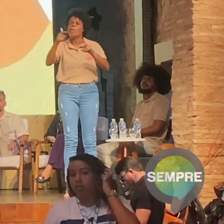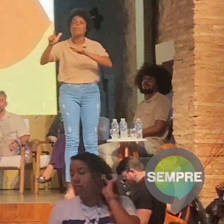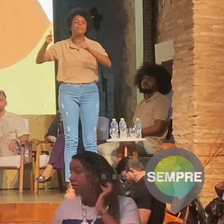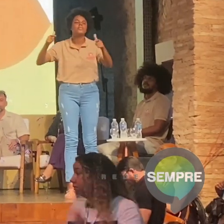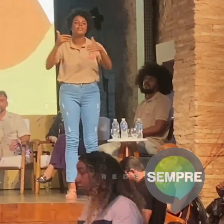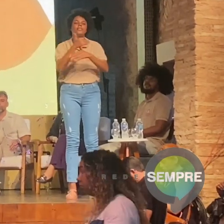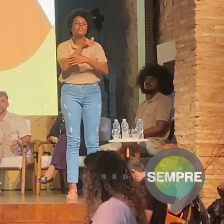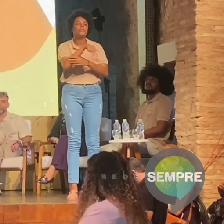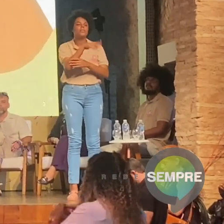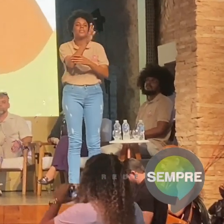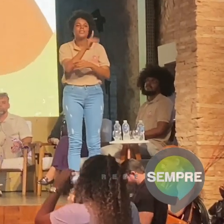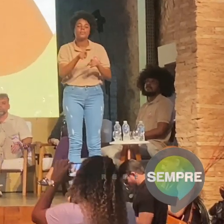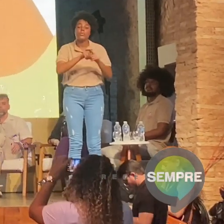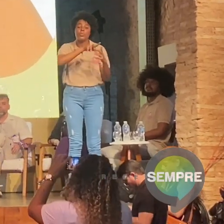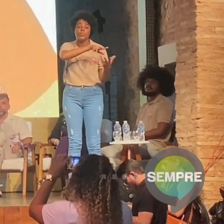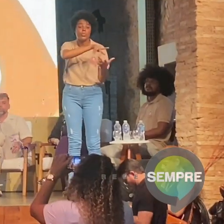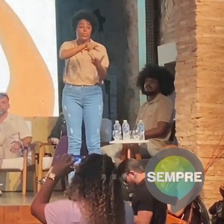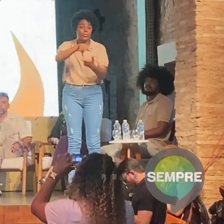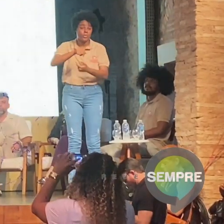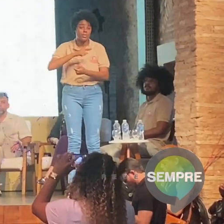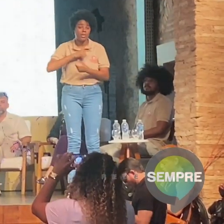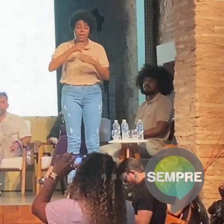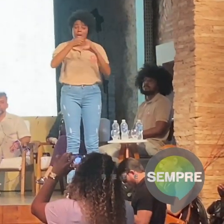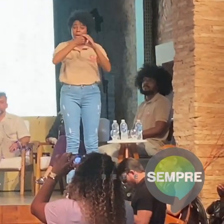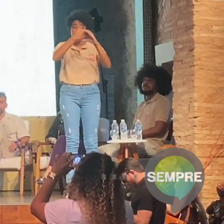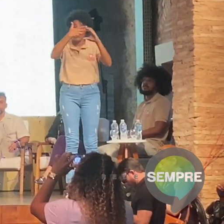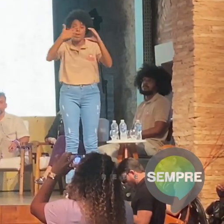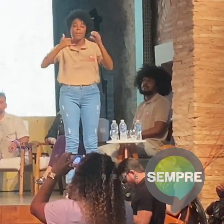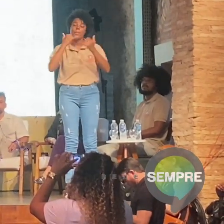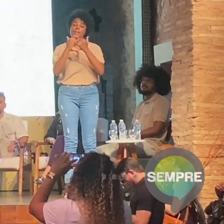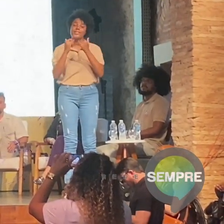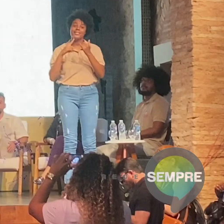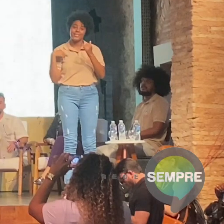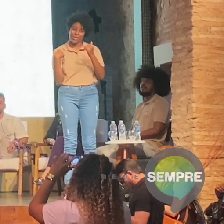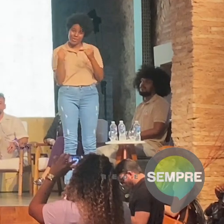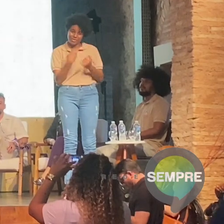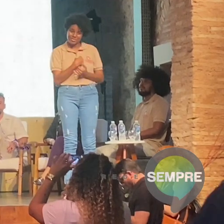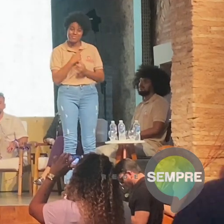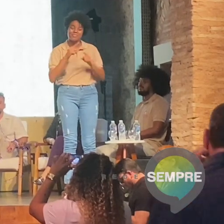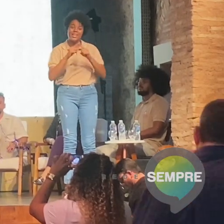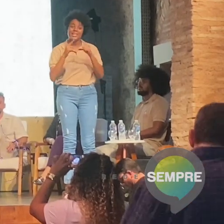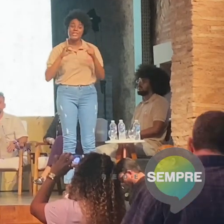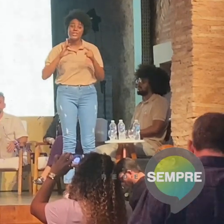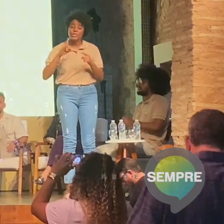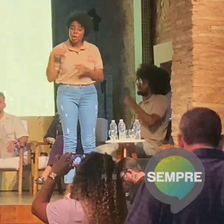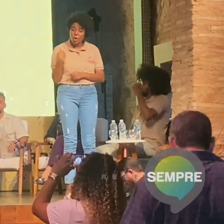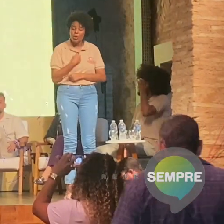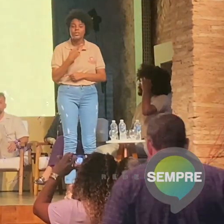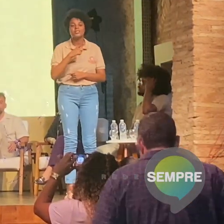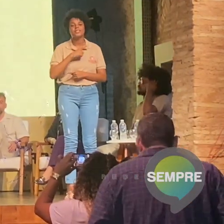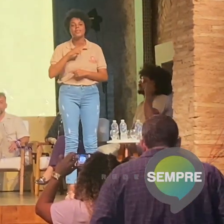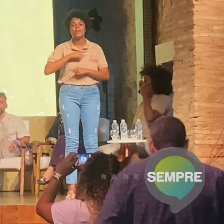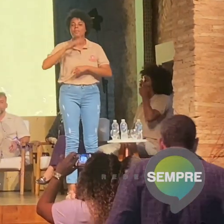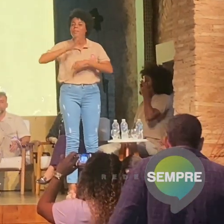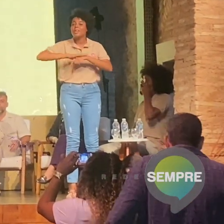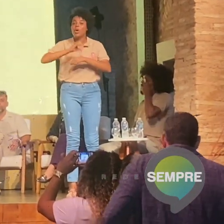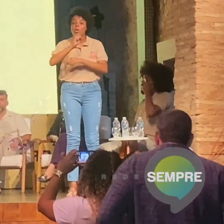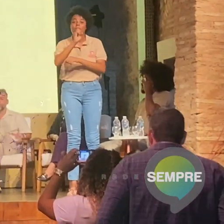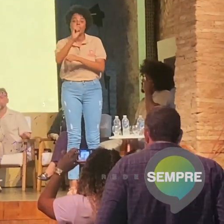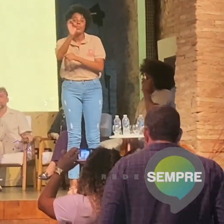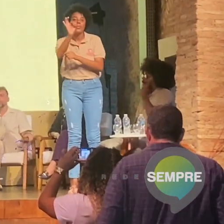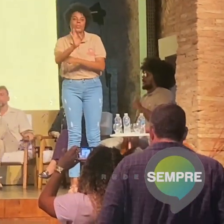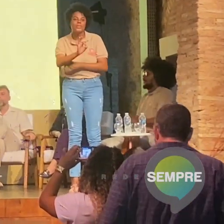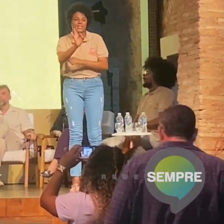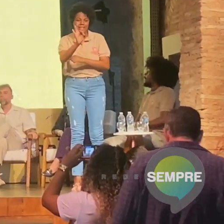do Brasil e do mundo que têm características semelhantes como a nossa, mas só nós temos mais de 80%